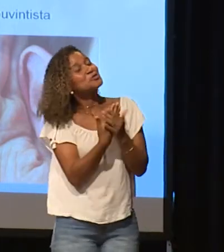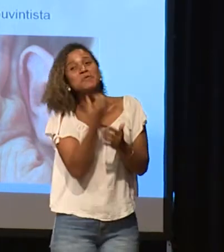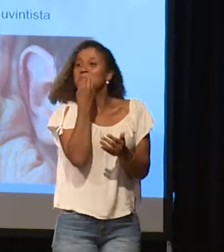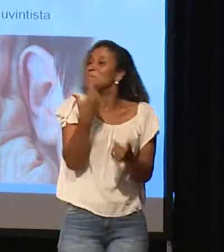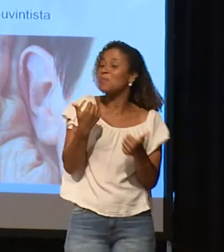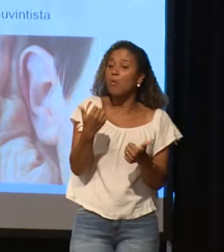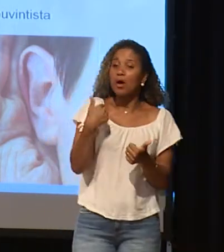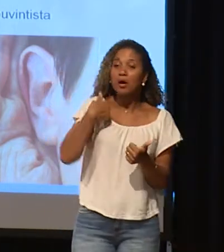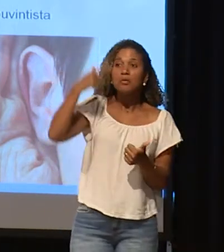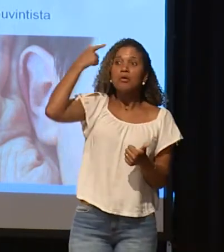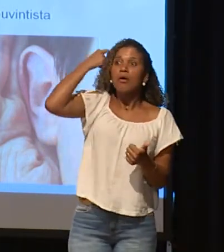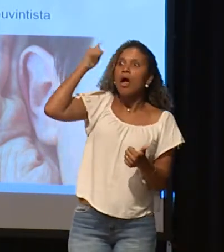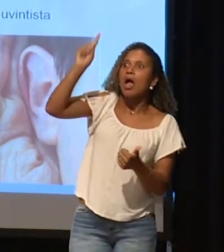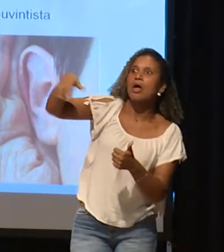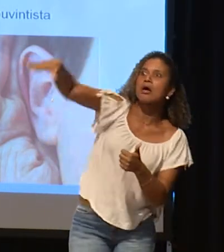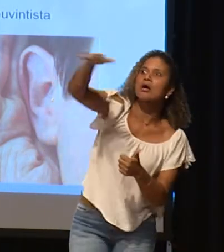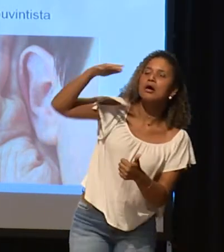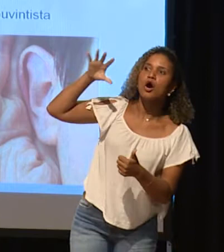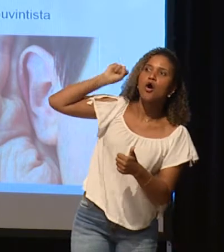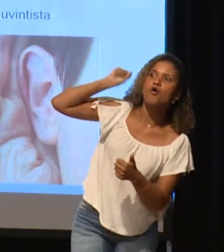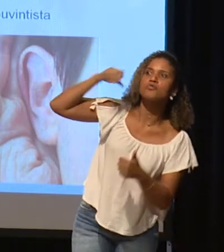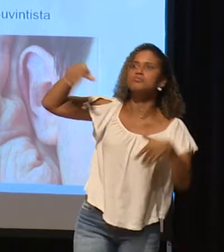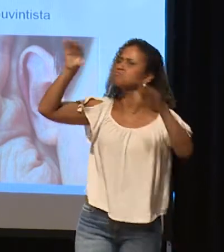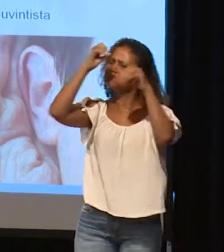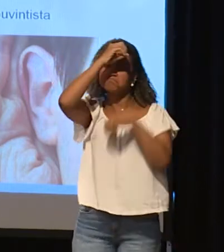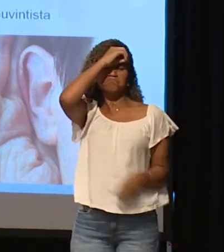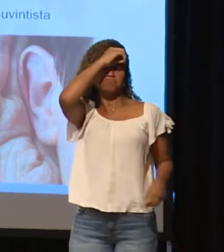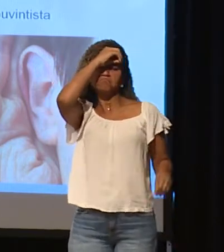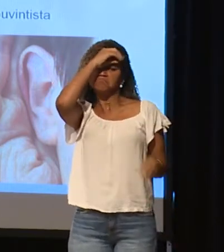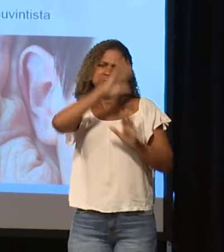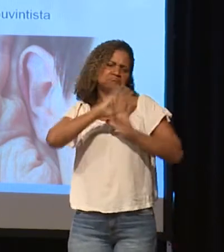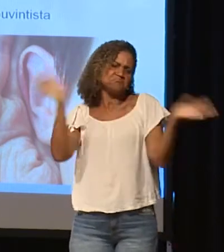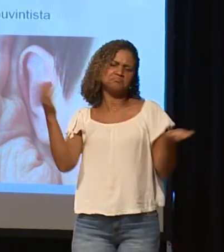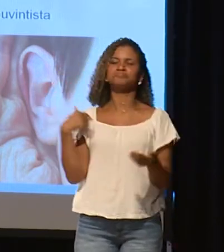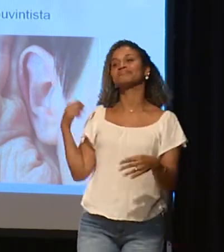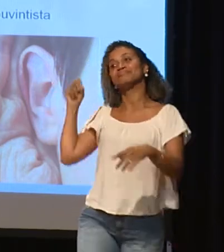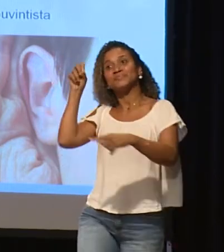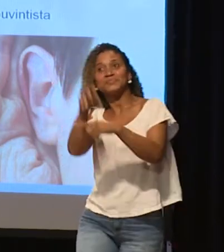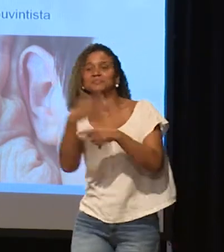né? E me falaram: poxa, eu vou para uma escola nova, poxa, que bom, mas eu não tinha conhecimento de como é que era esse mundo dos